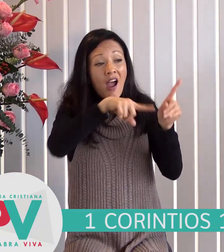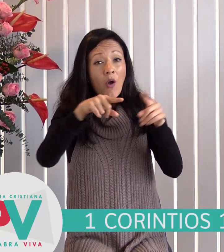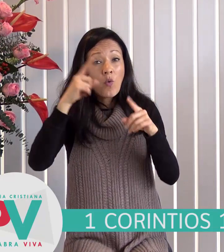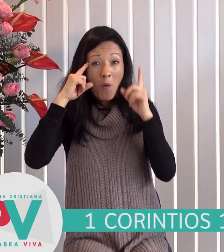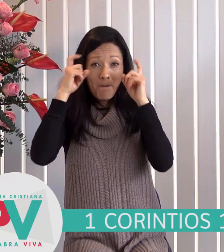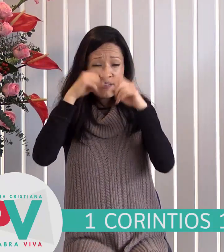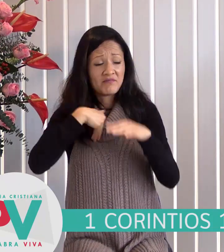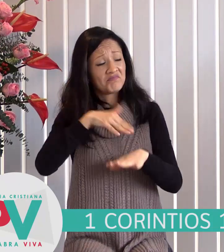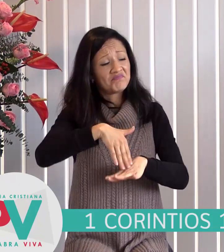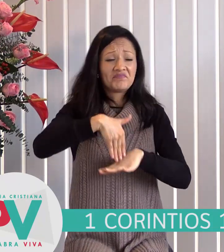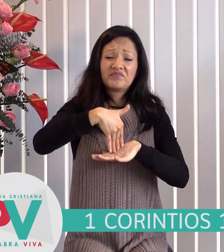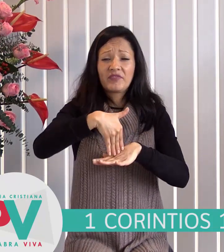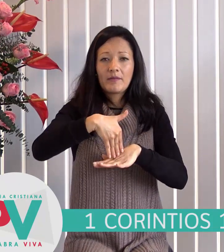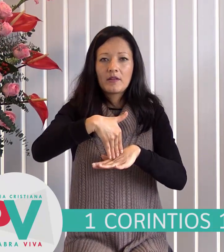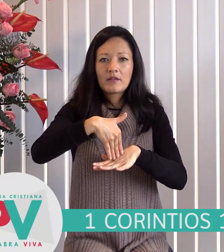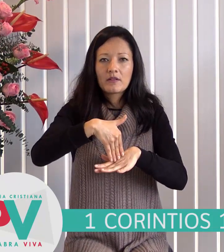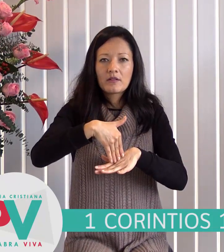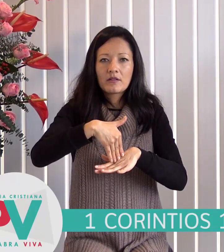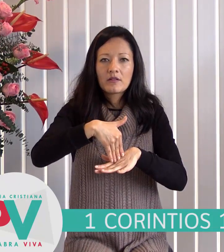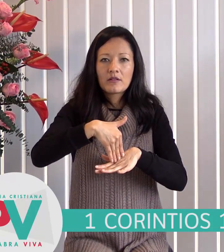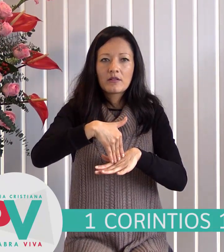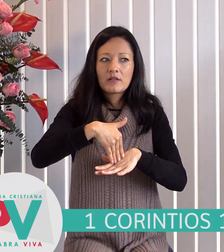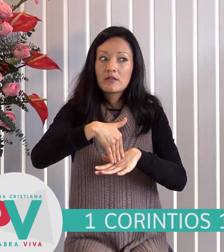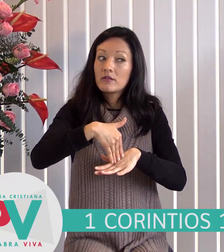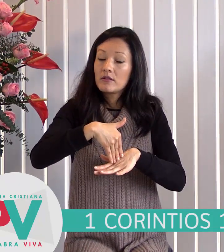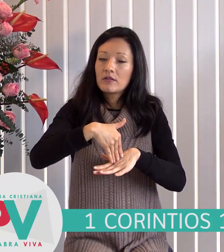tan firme,